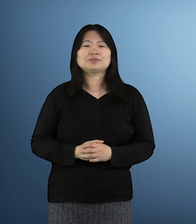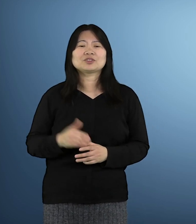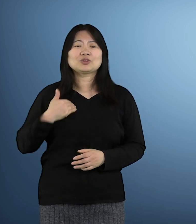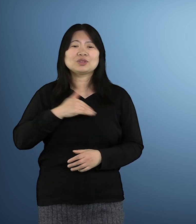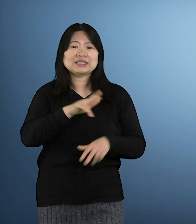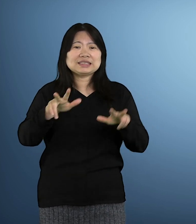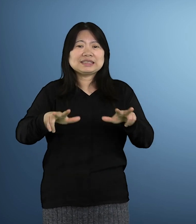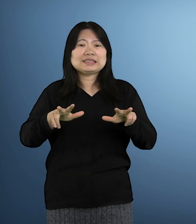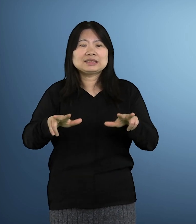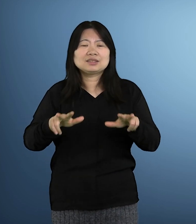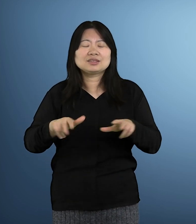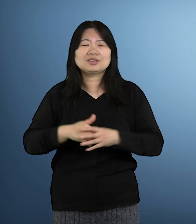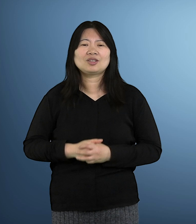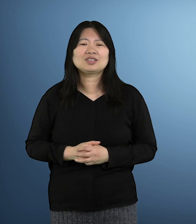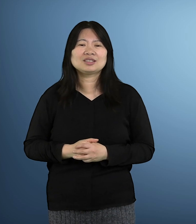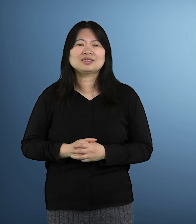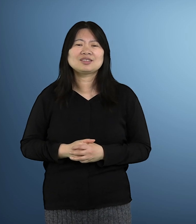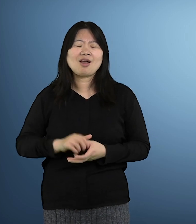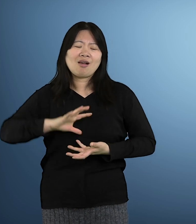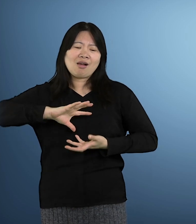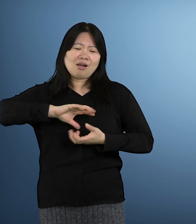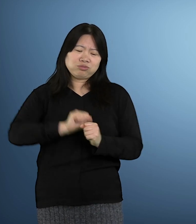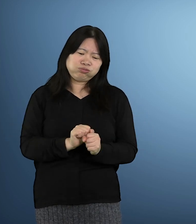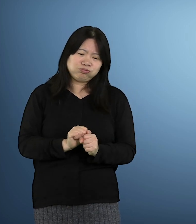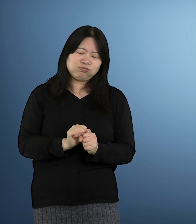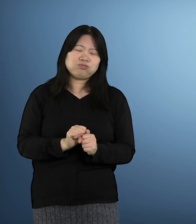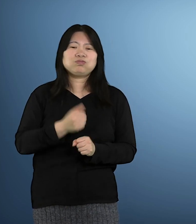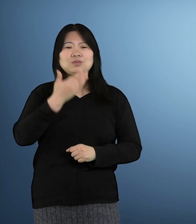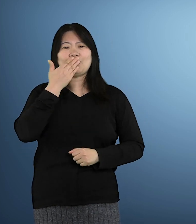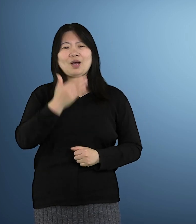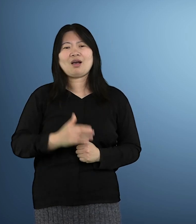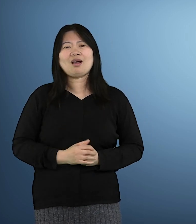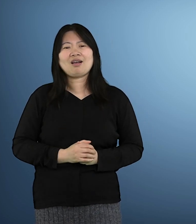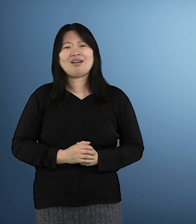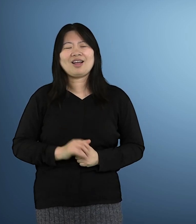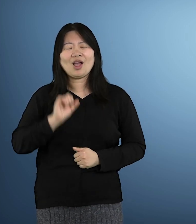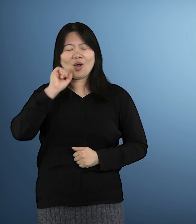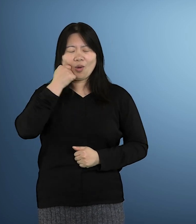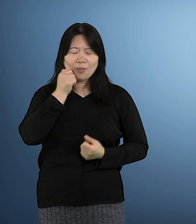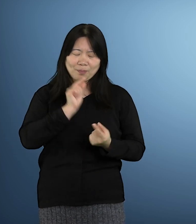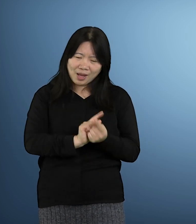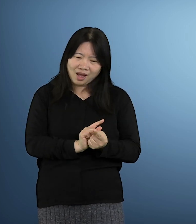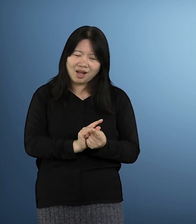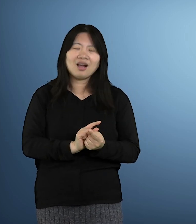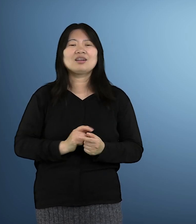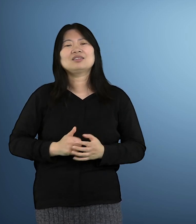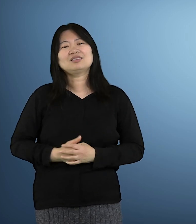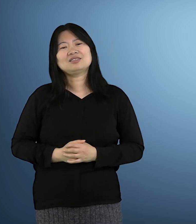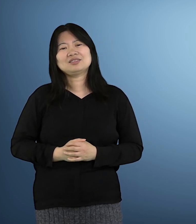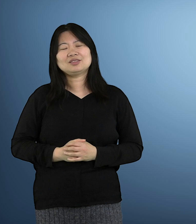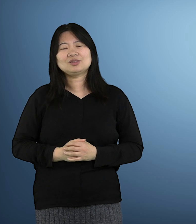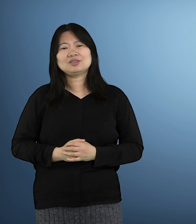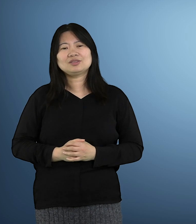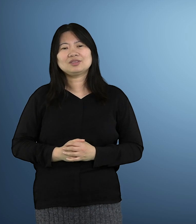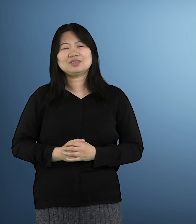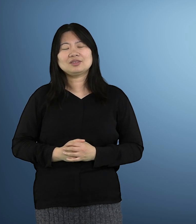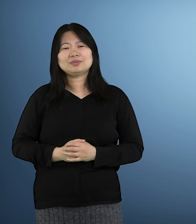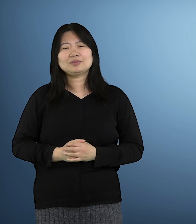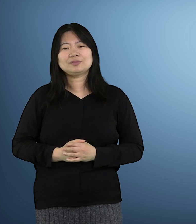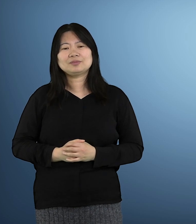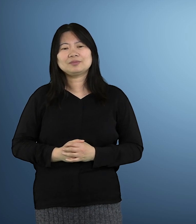우린 지금 우겨쌈을 당할 수도 있고 어려움을 겪을 수도 있어요. 그래서